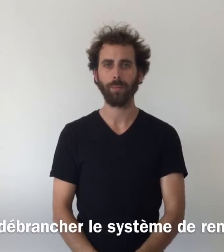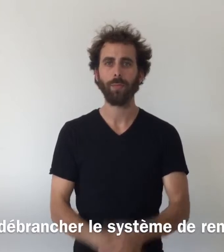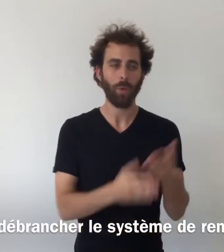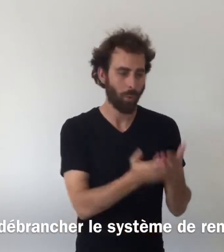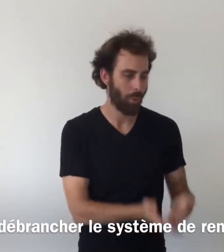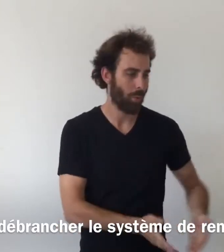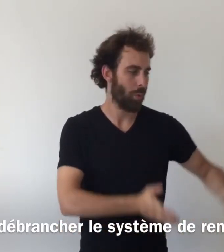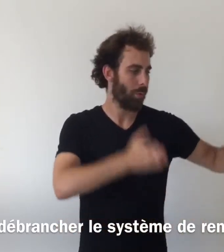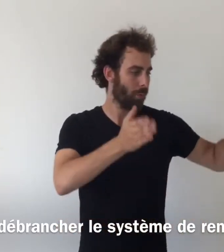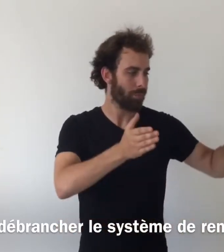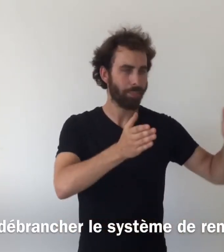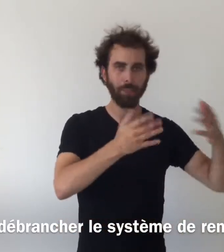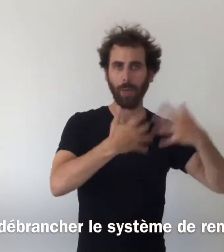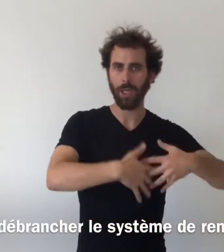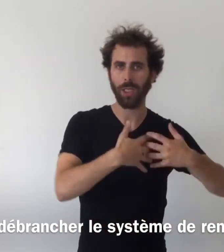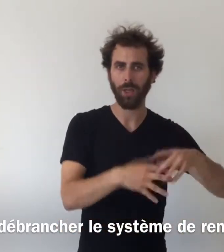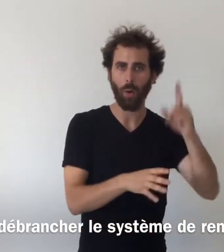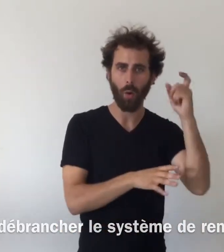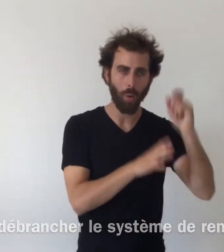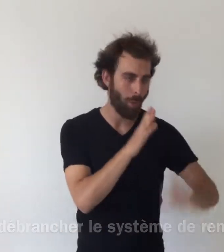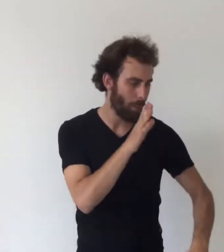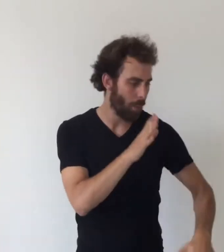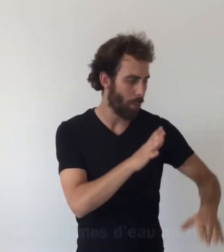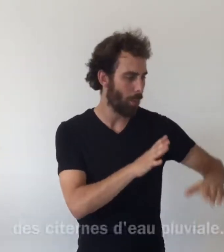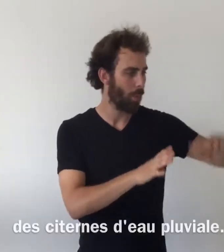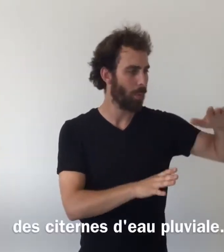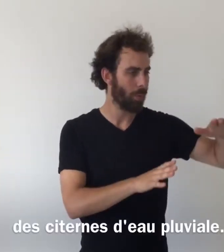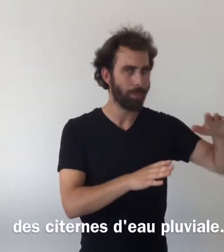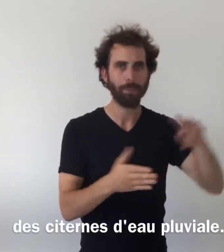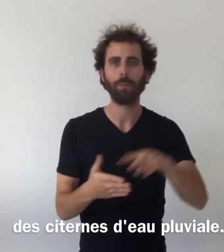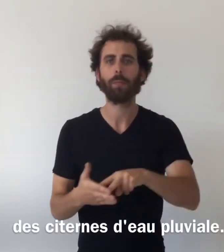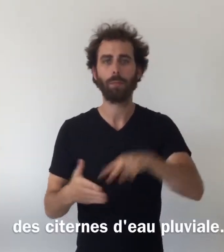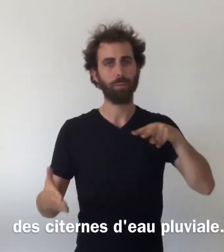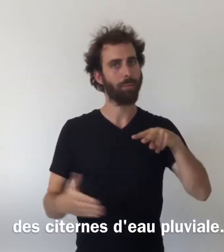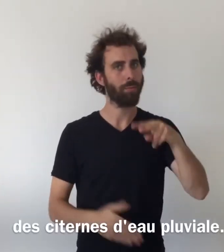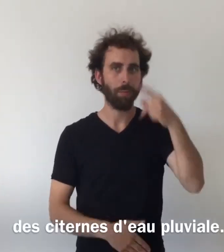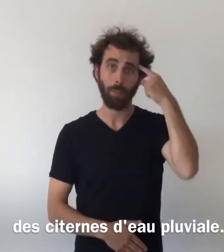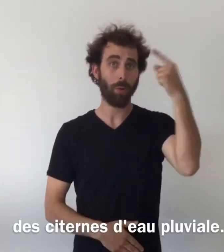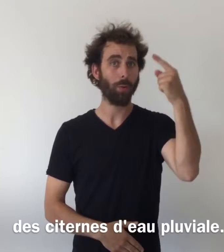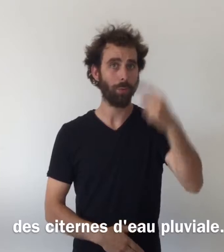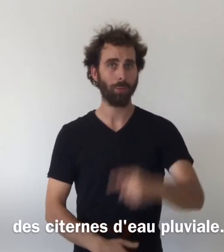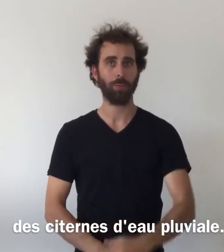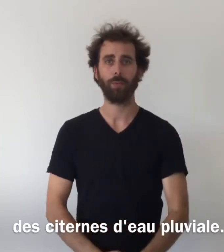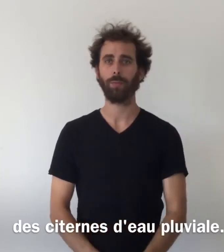Pensez à débrancher le système de remplissage des citernes d'eau pluviale.